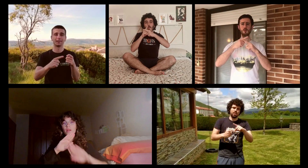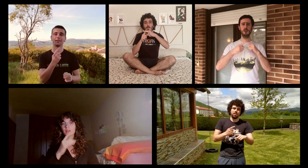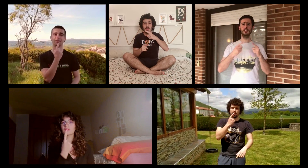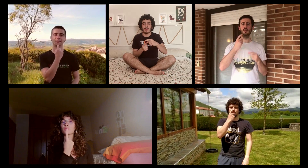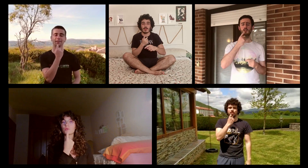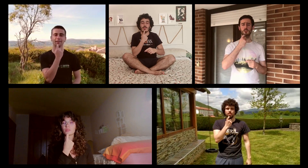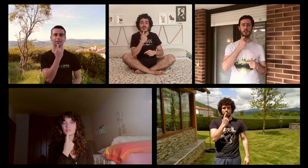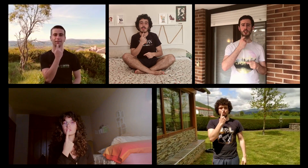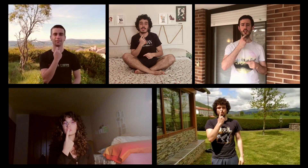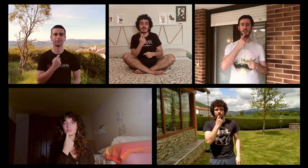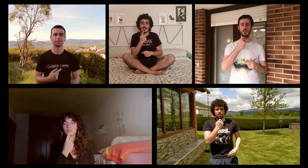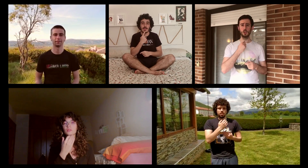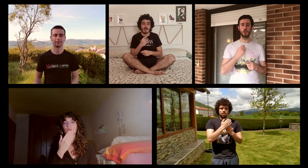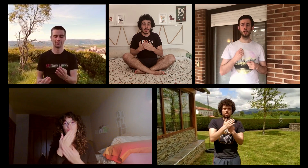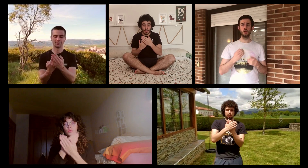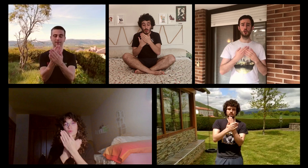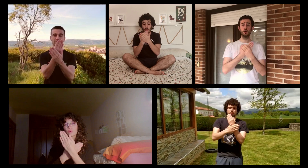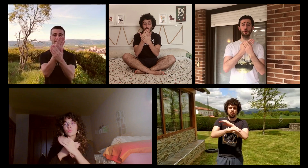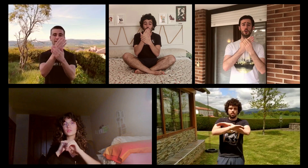Gau erdi gorri